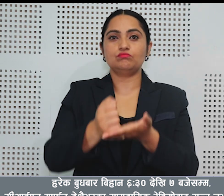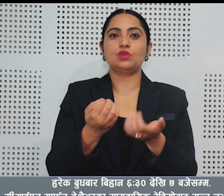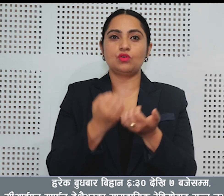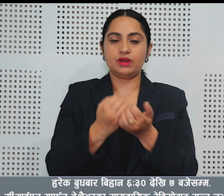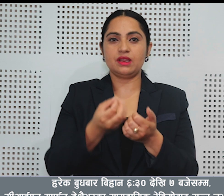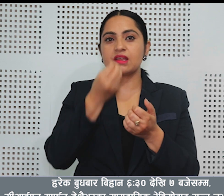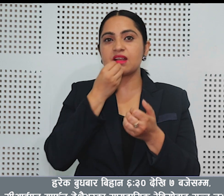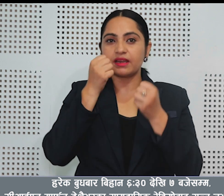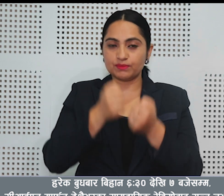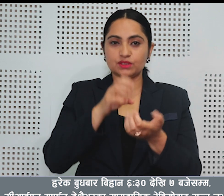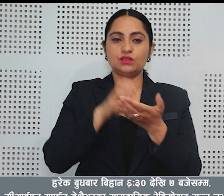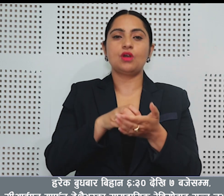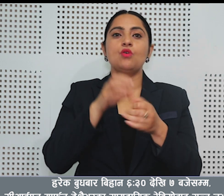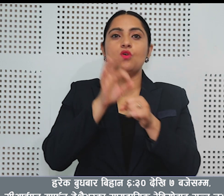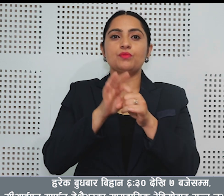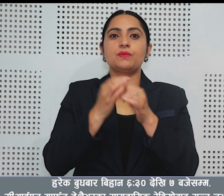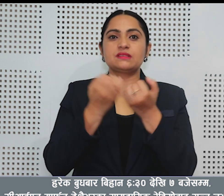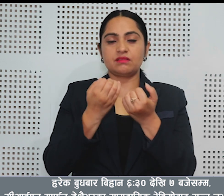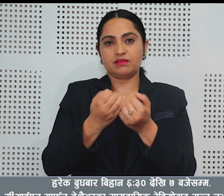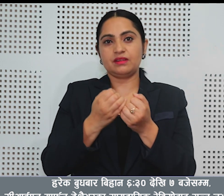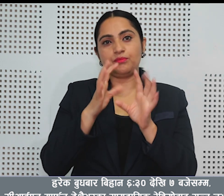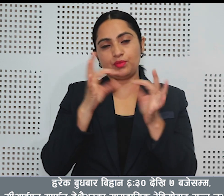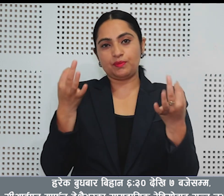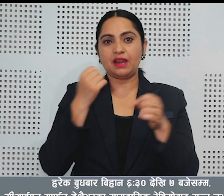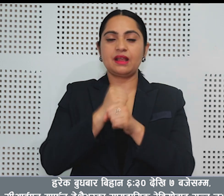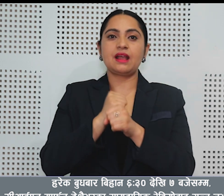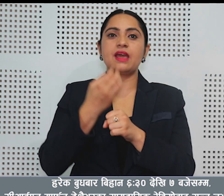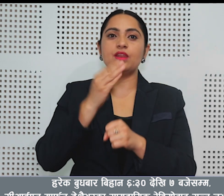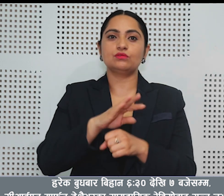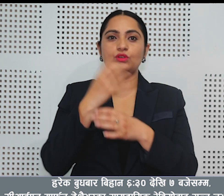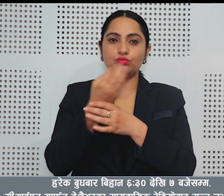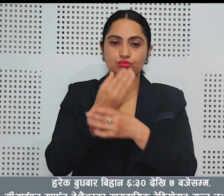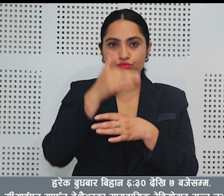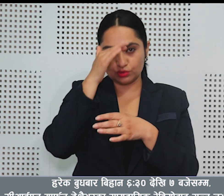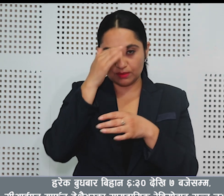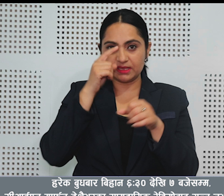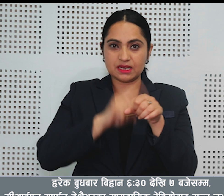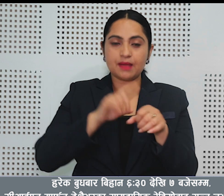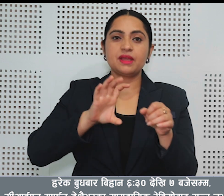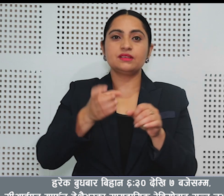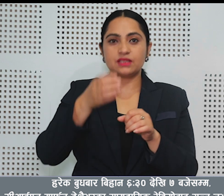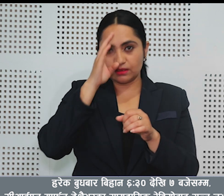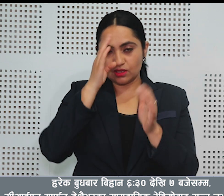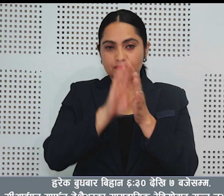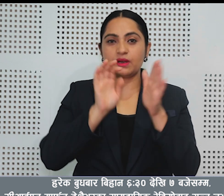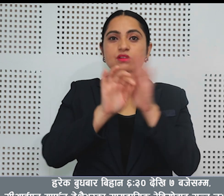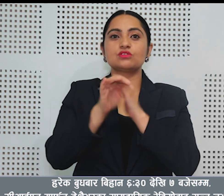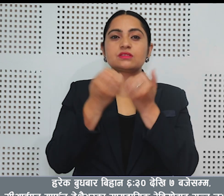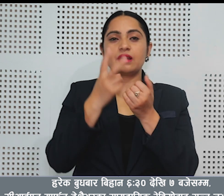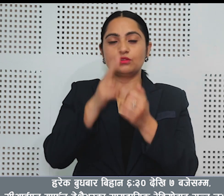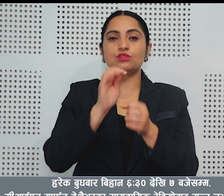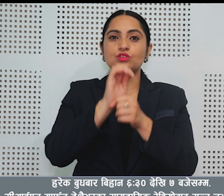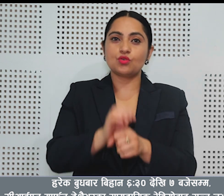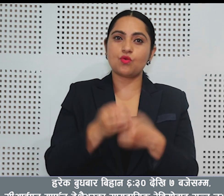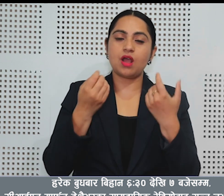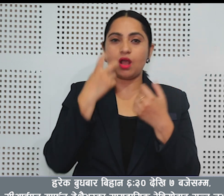सुरक्षित बसोबासको व्यवस्था गर्नुपर्ने लगायत कार्यहरू हुन्छन्। विपदका समयमा स्थानीय सरकारबाट सञ्चालन गरिने ती सेवा,